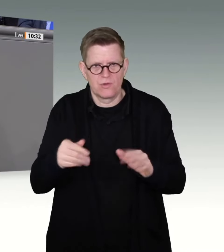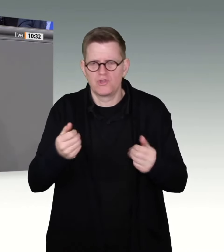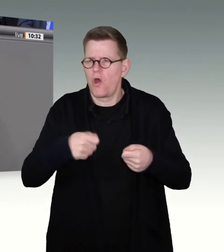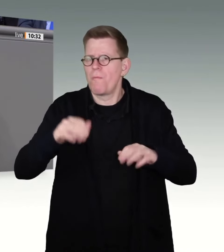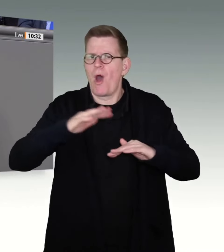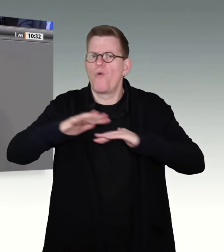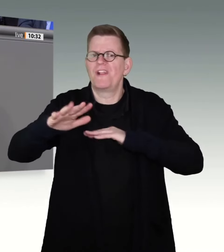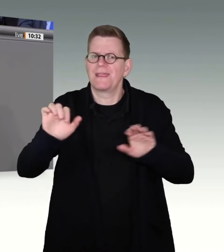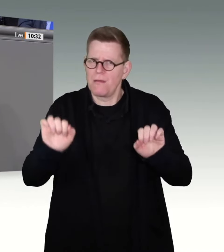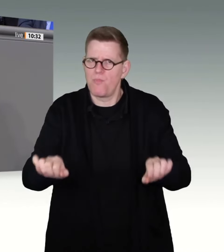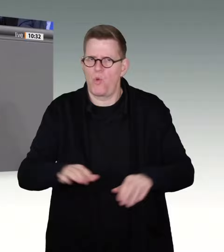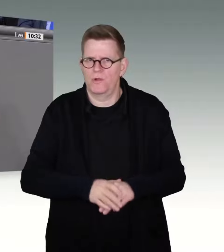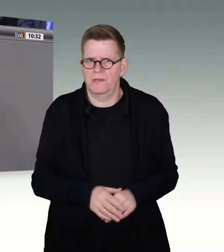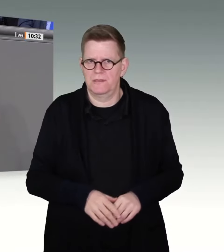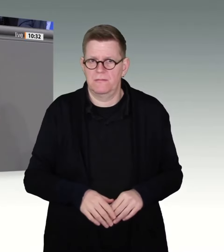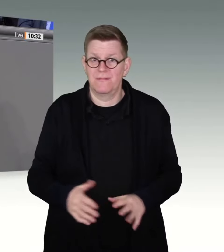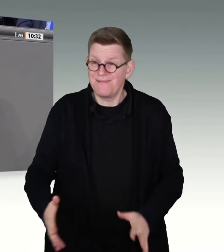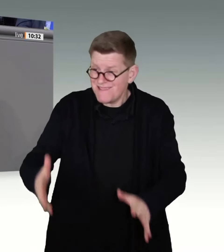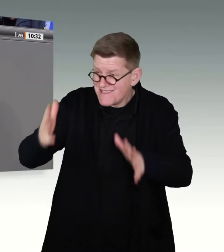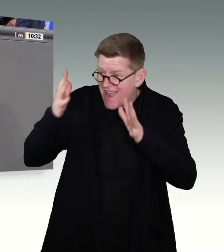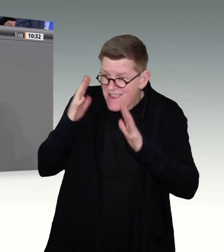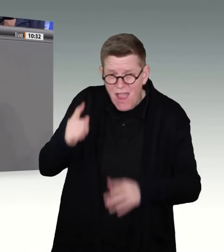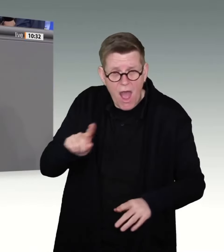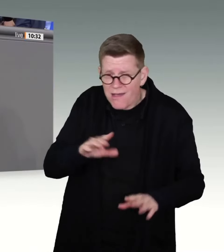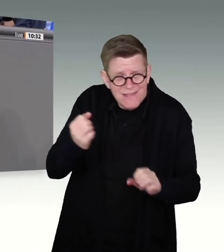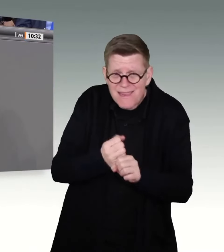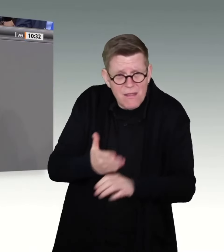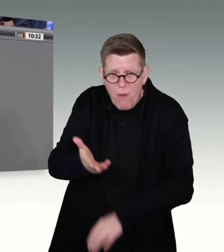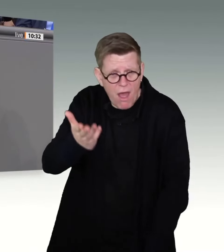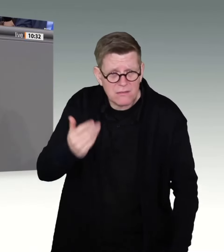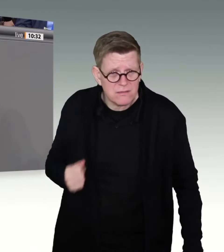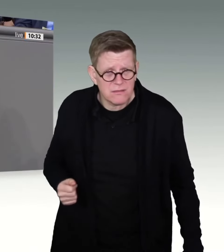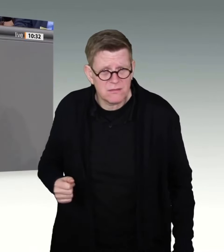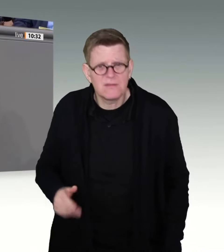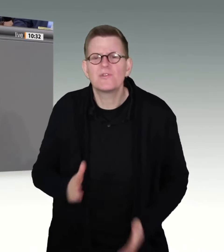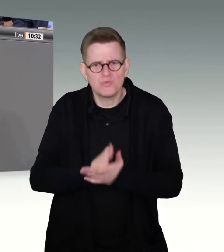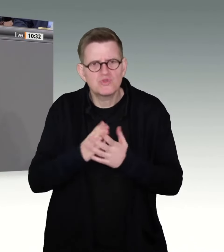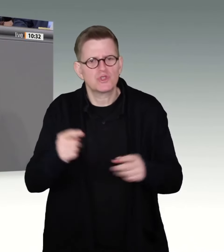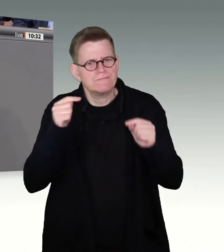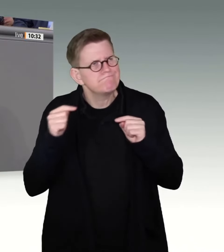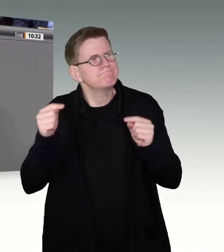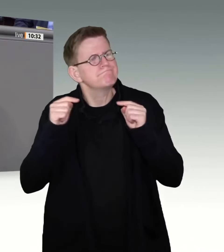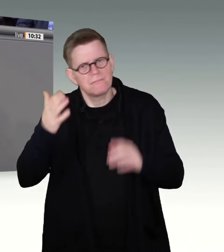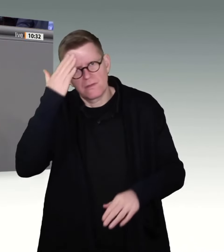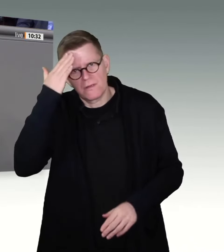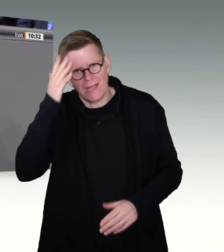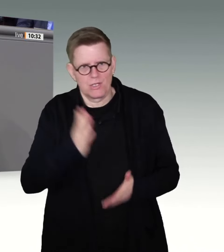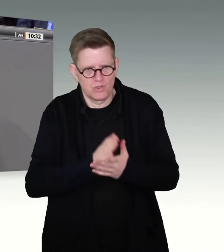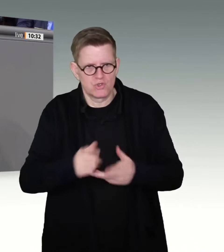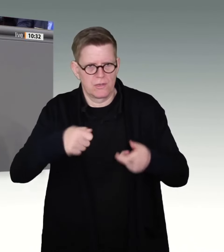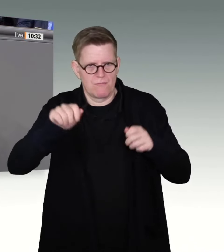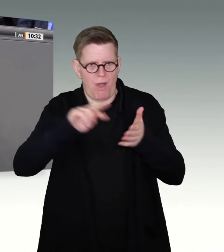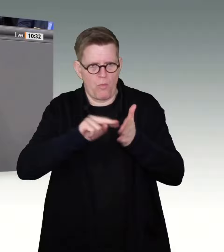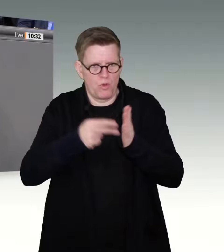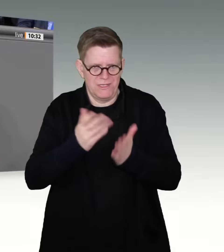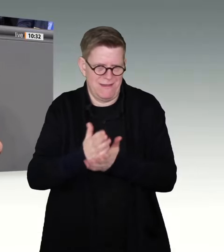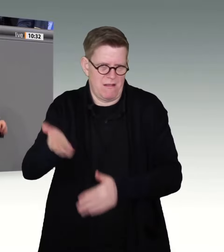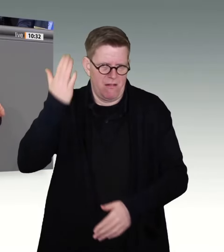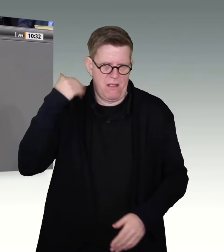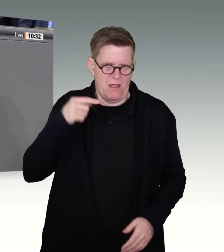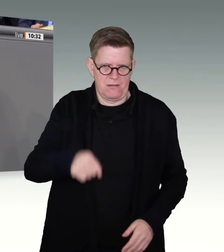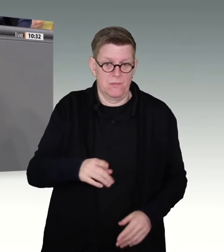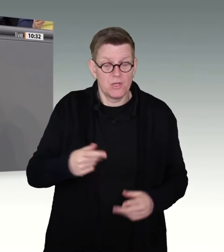ermöglichen. Das haben Sie zehn Jahre nicht gemacht. So lange kenne ich diese Debatte und so lange mache ich Baupolitik. Wir tun das, im Sommer